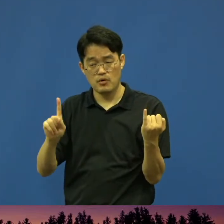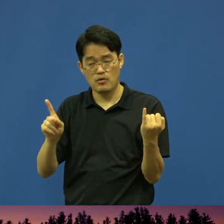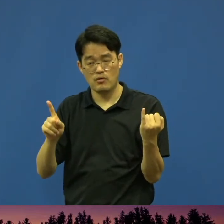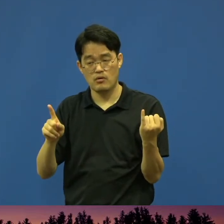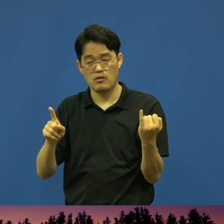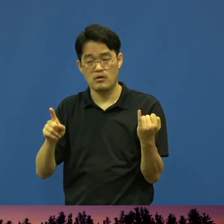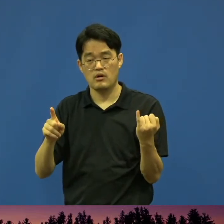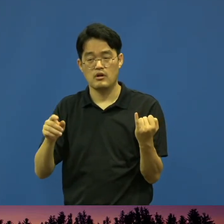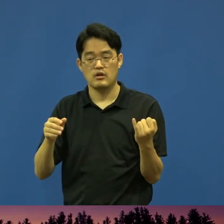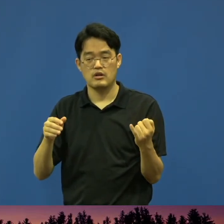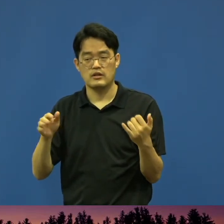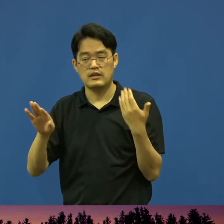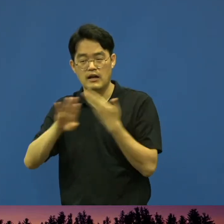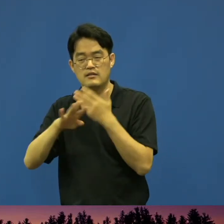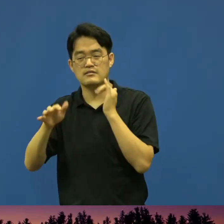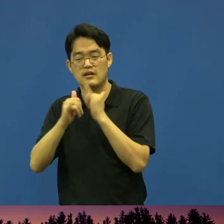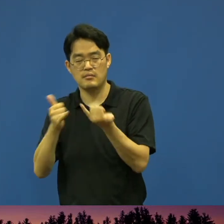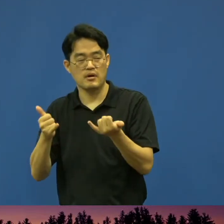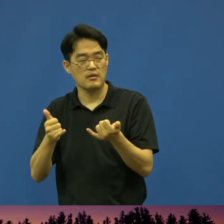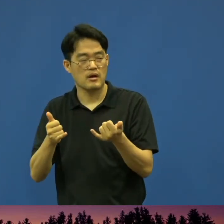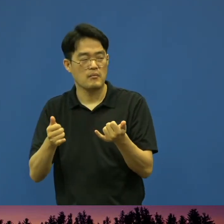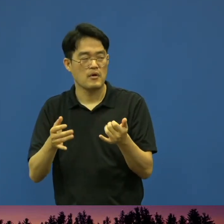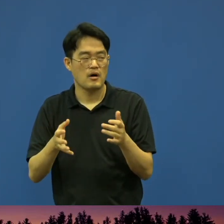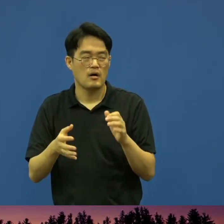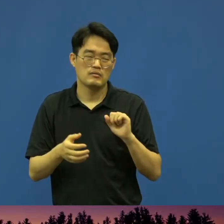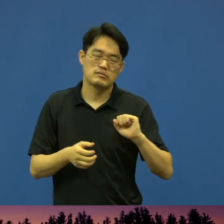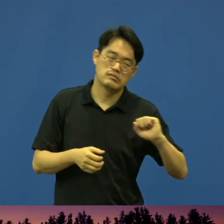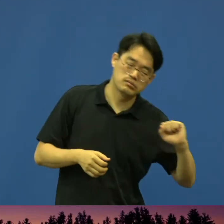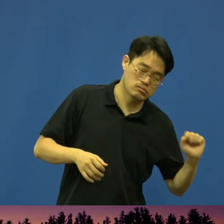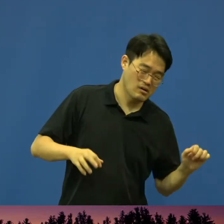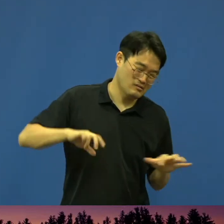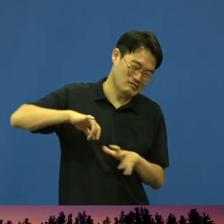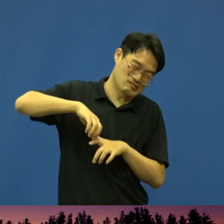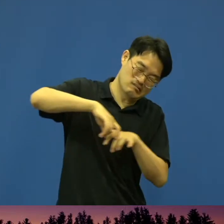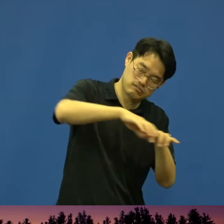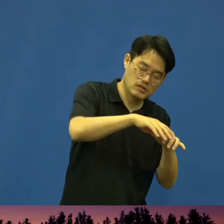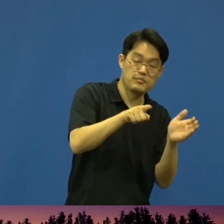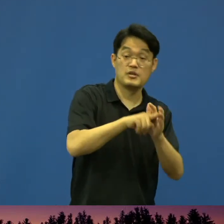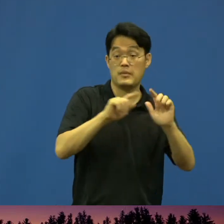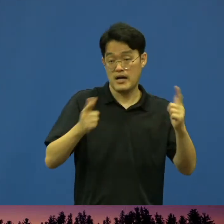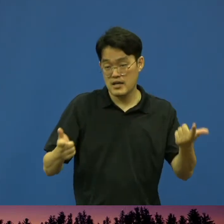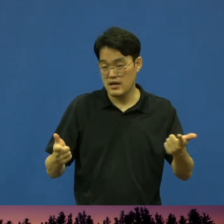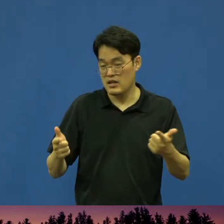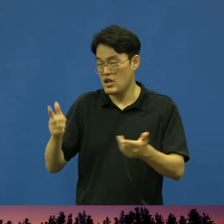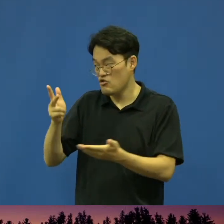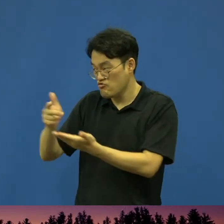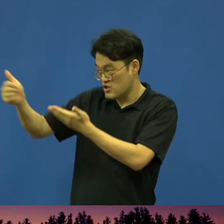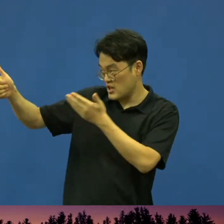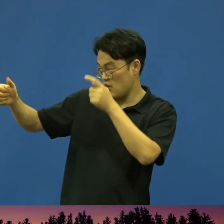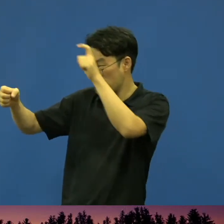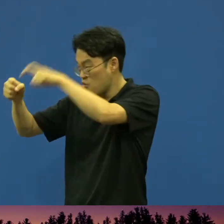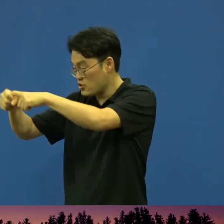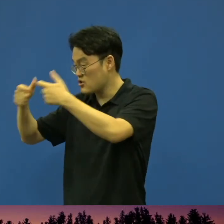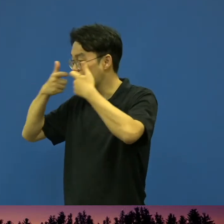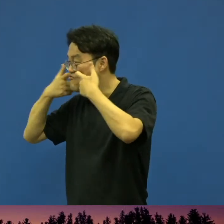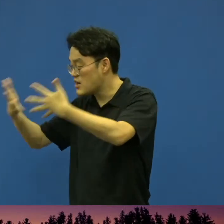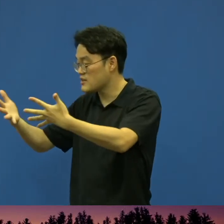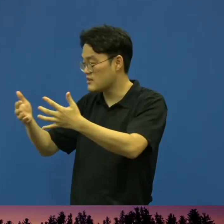아니었어요. 주님께 거슬러가는 믿음이 있었습니다. 그래서 그들은 주님께로 와서